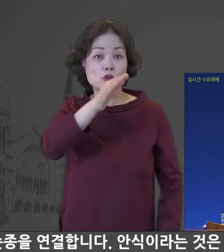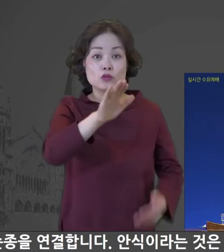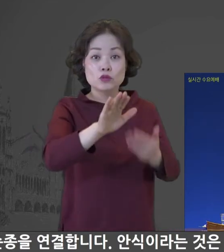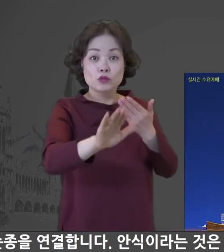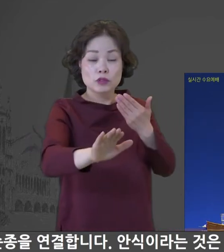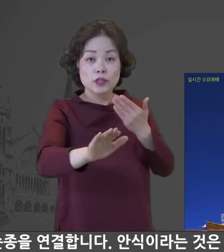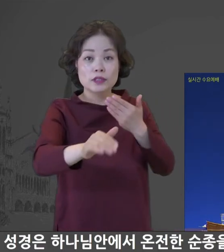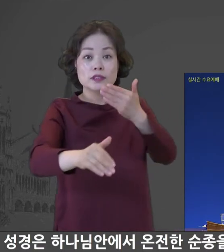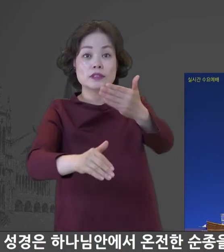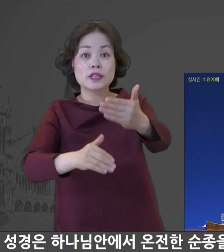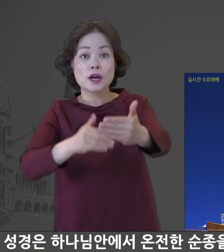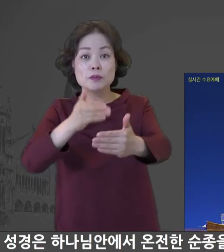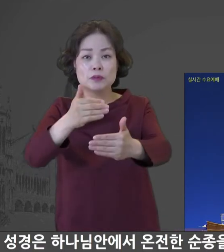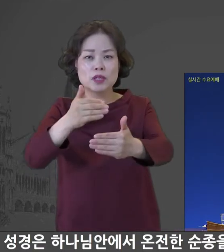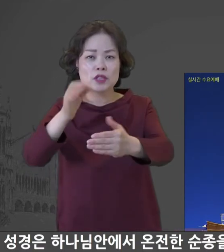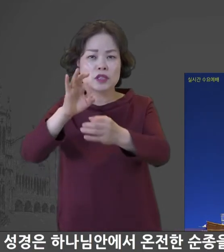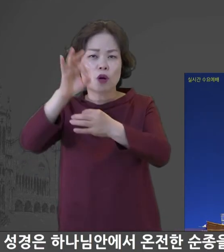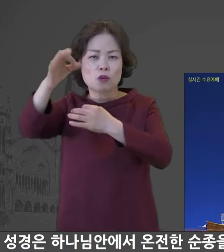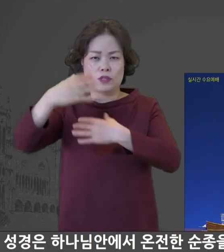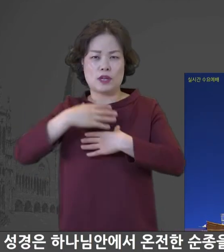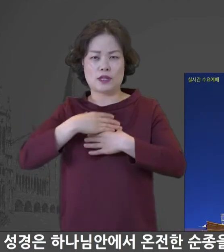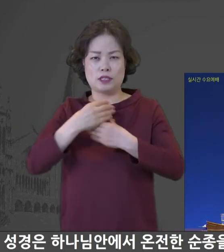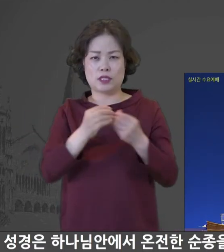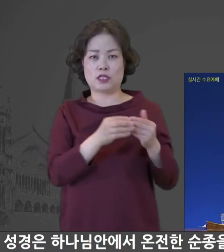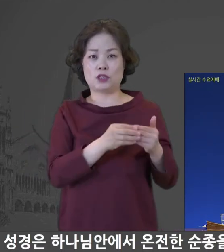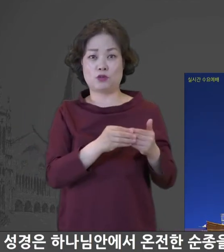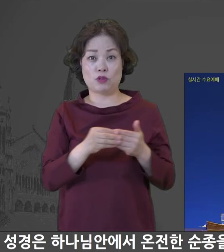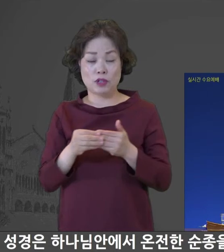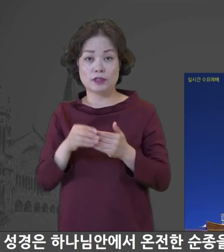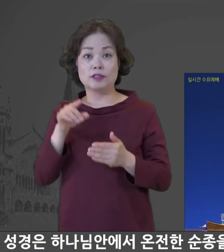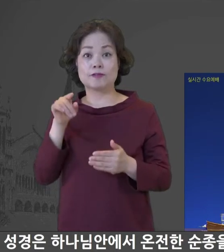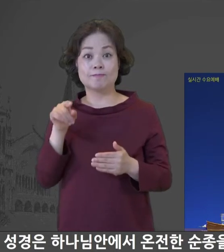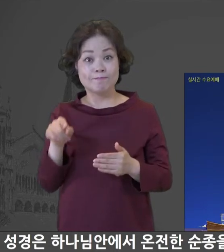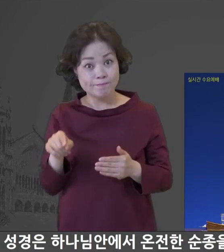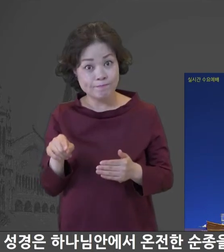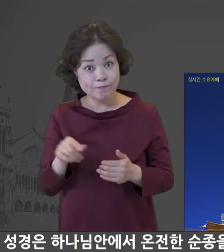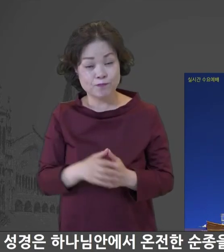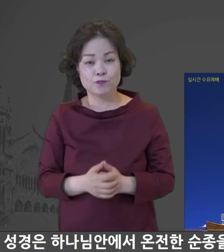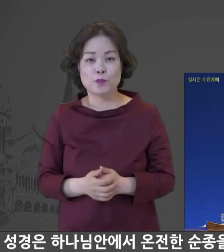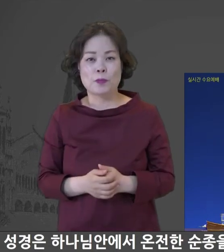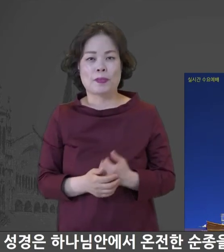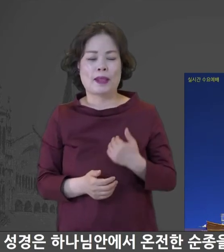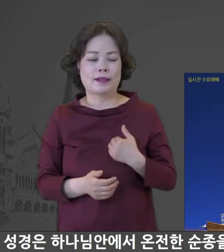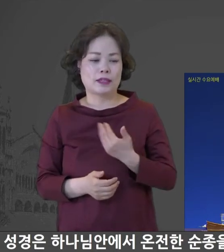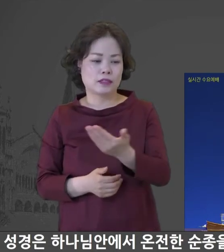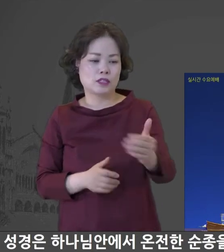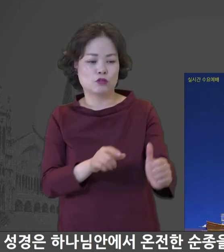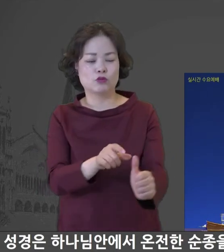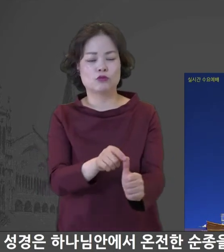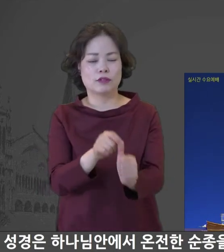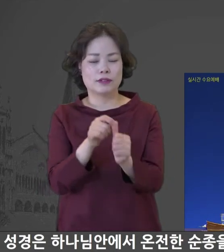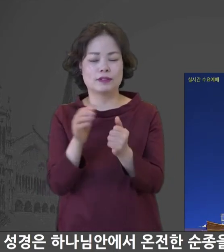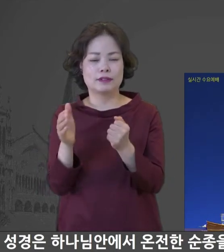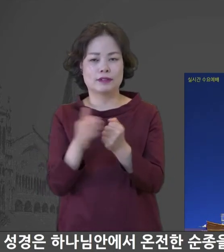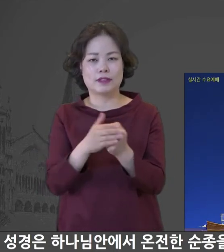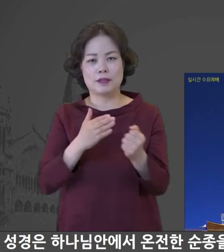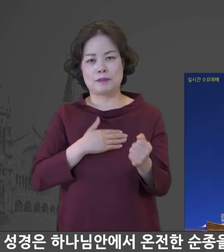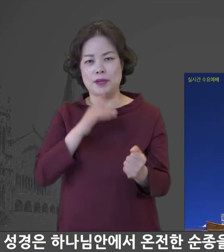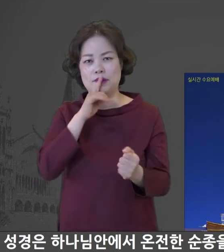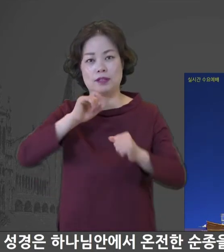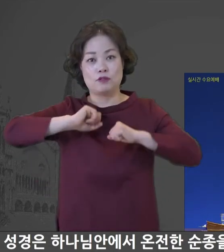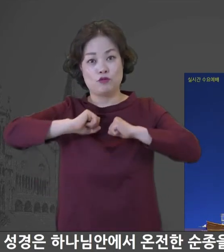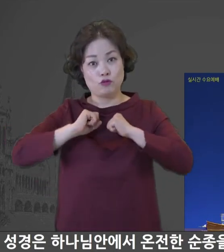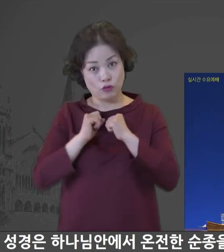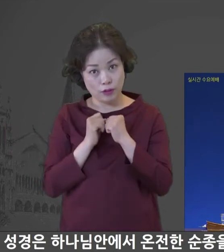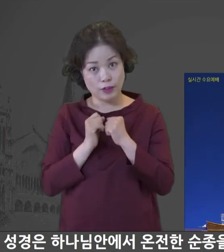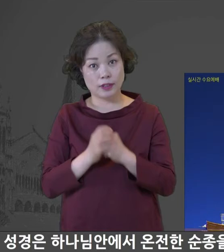다음 단계 영원한 안식으로 이끌어 가시는데 그것은 바로 내가 너희를 구원하였으니 나의 말에